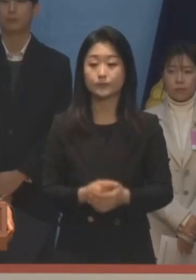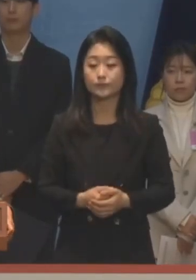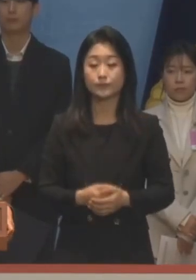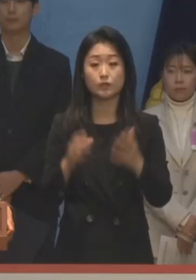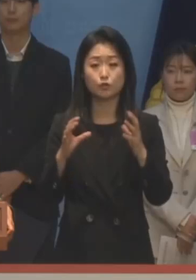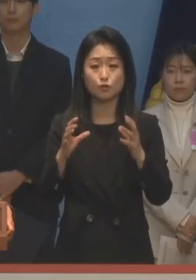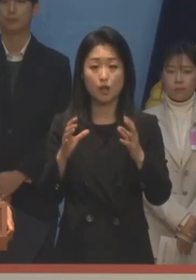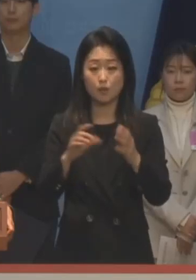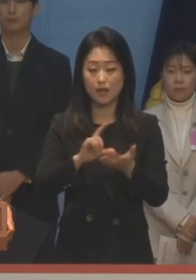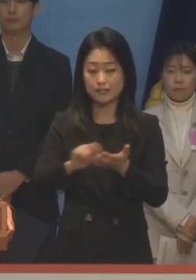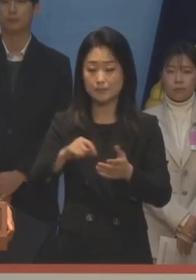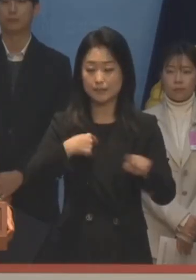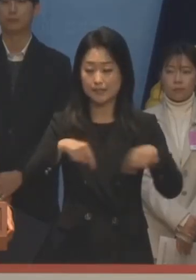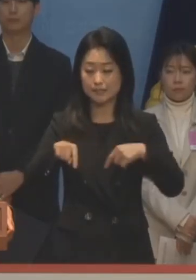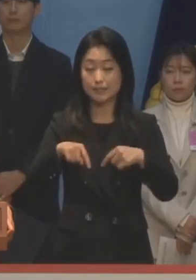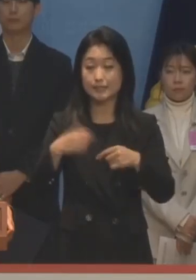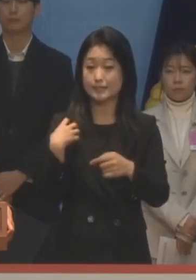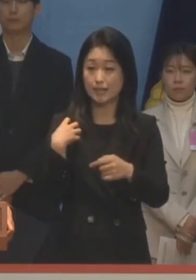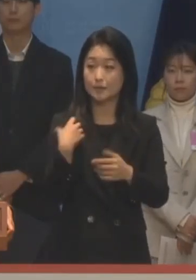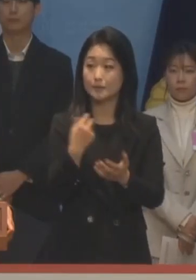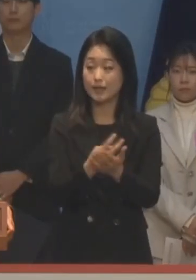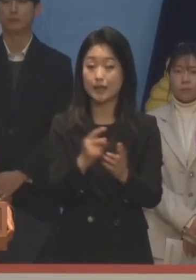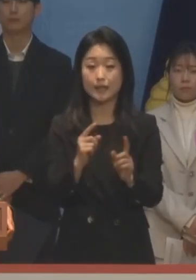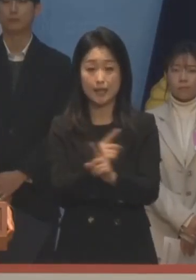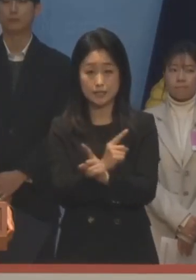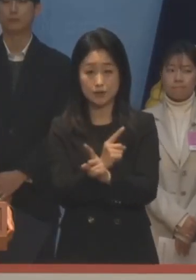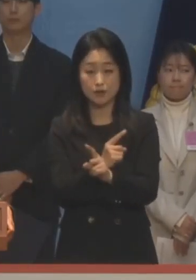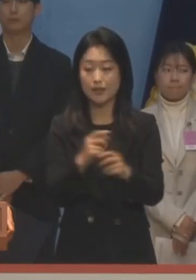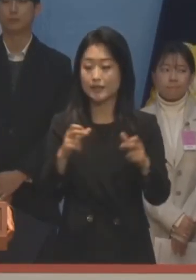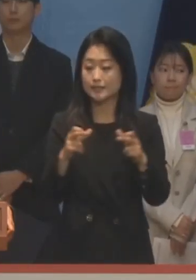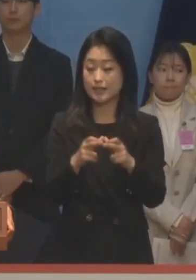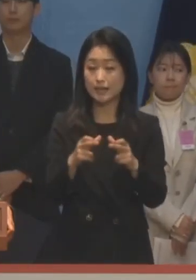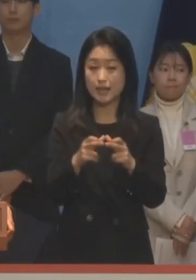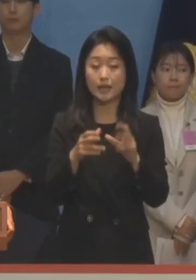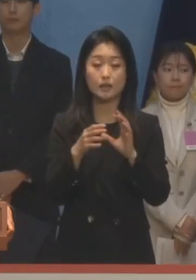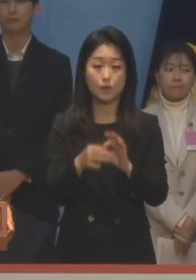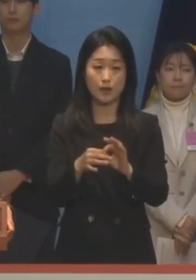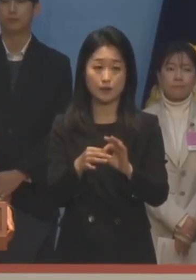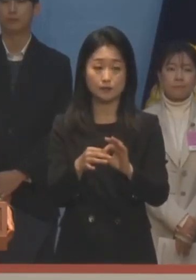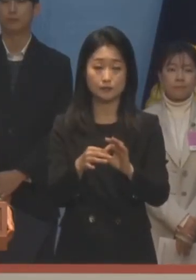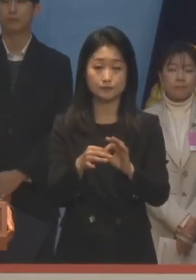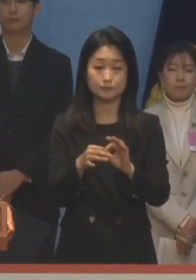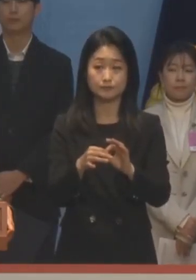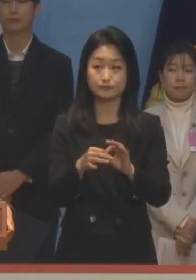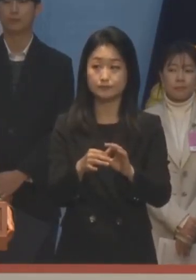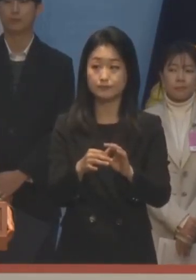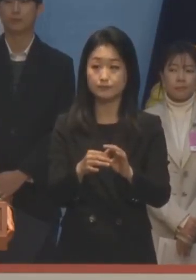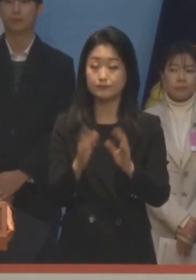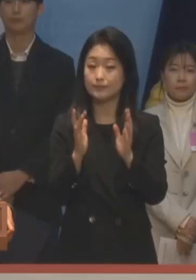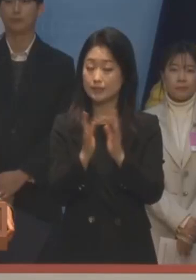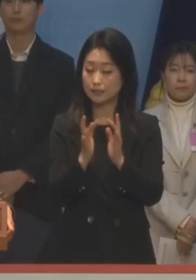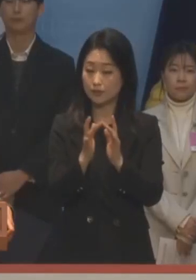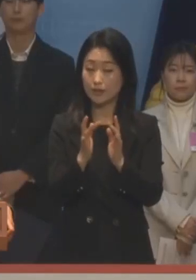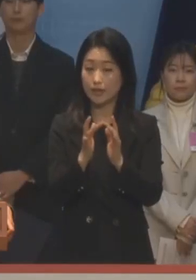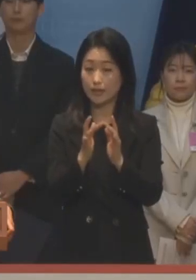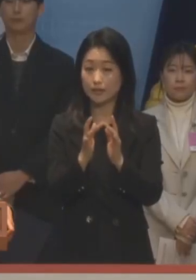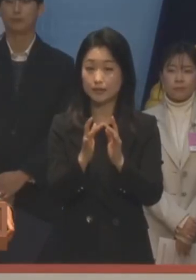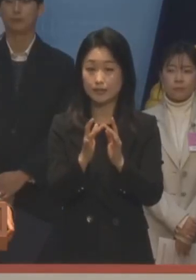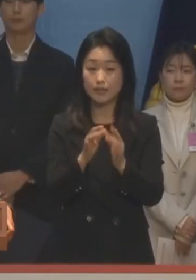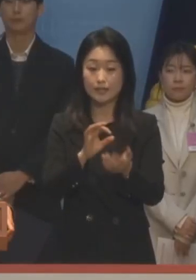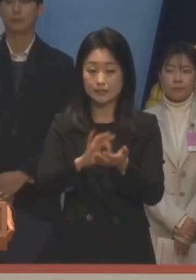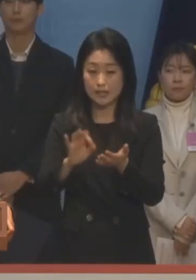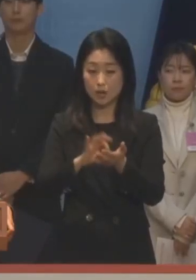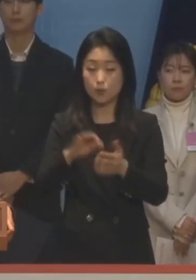국가와 지방자치단체의 책임 등 개정, 장애인 등 인터넷 이용 격차